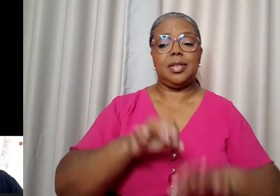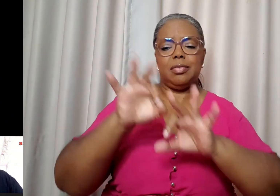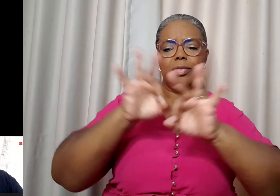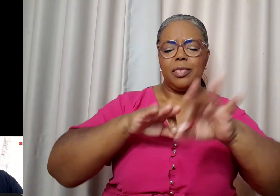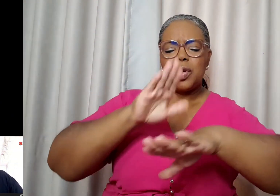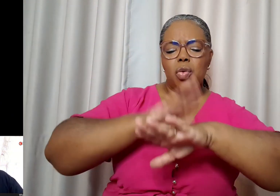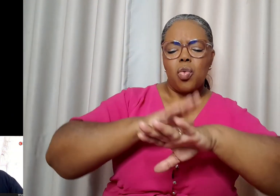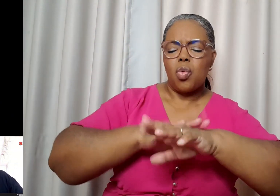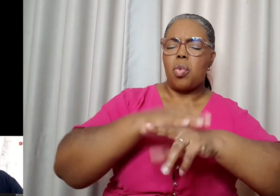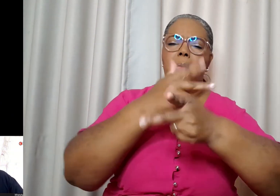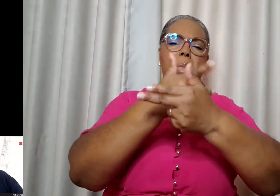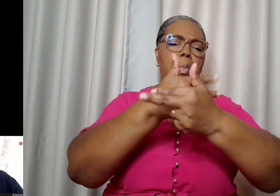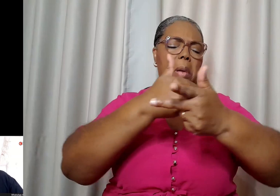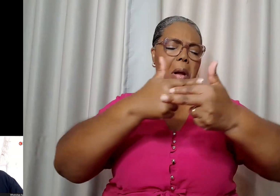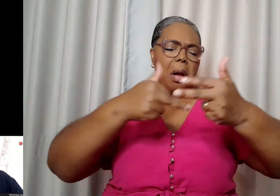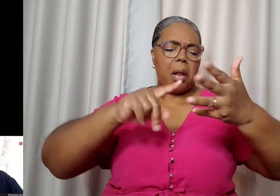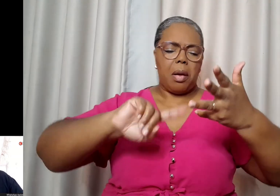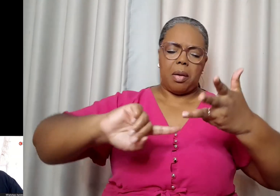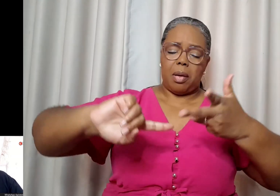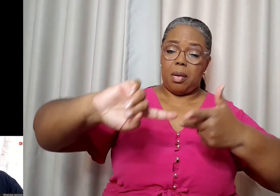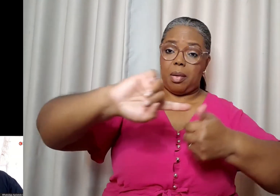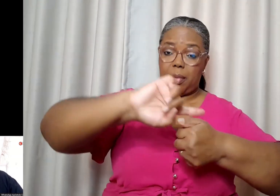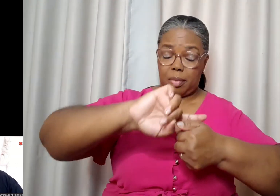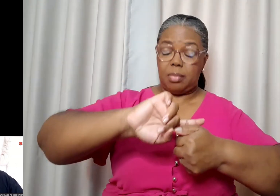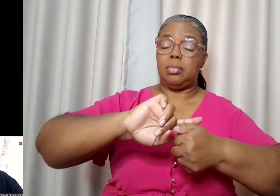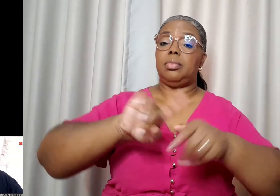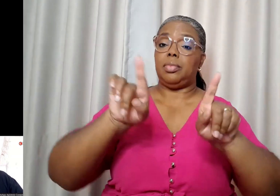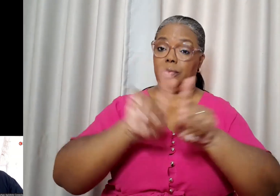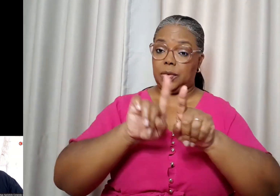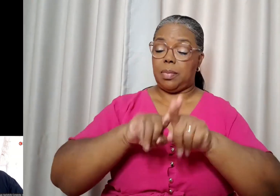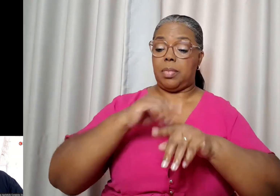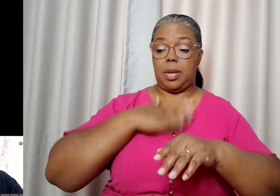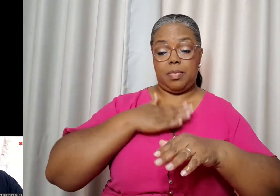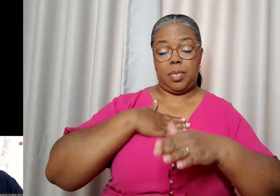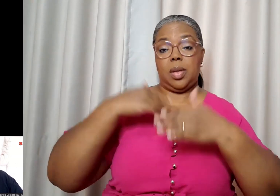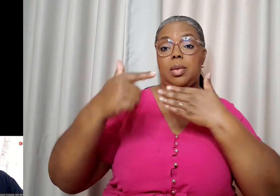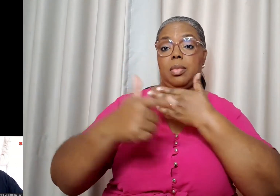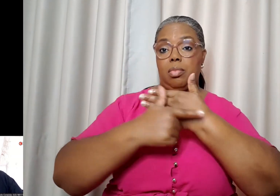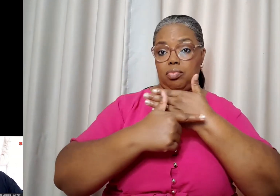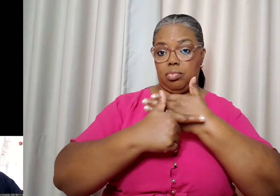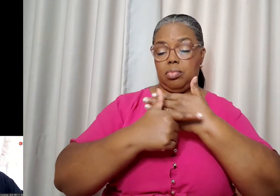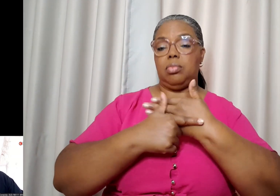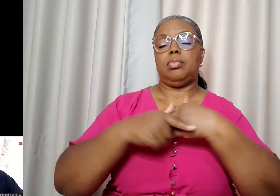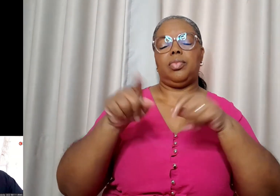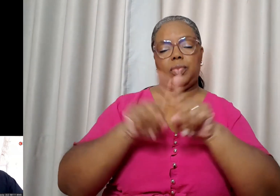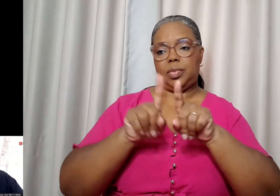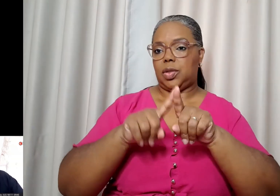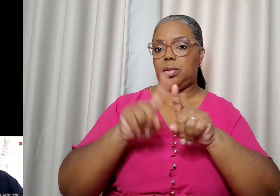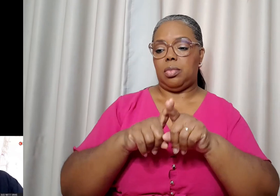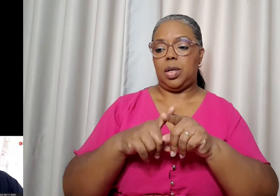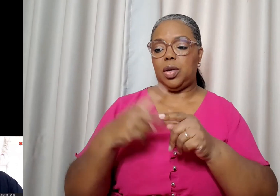coisa, mesmo desempenhando a minha função. Agora, é